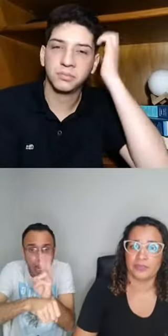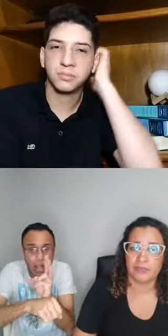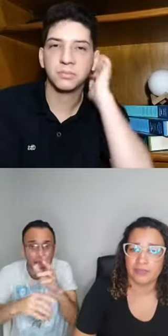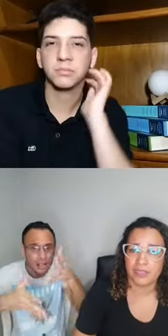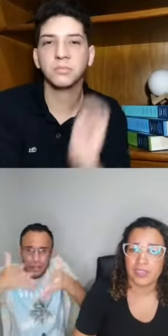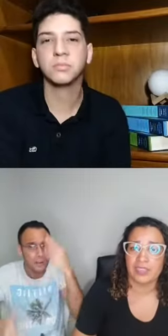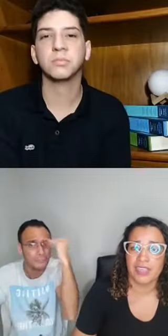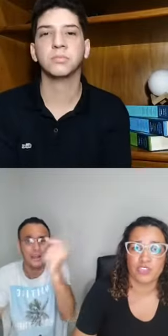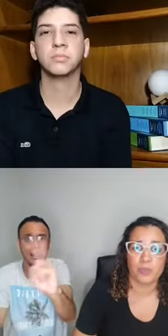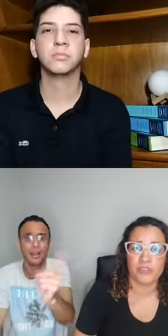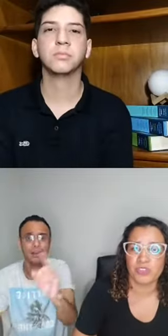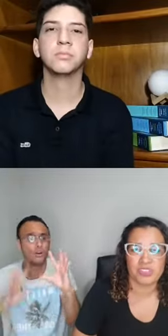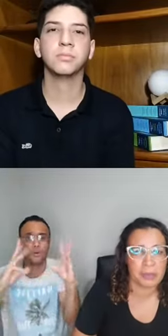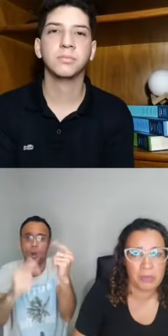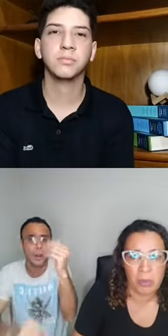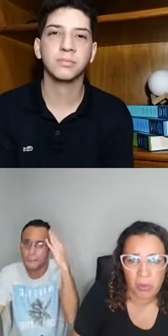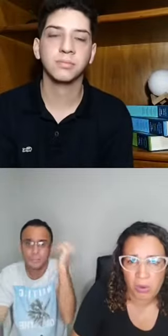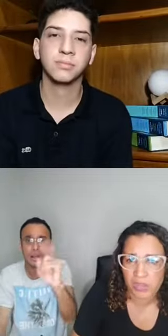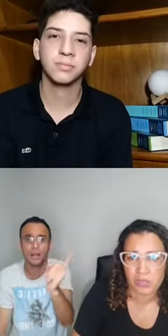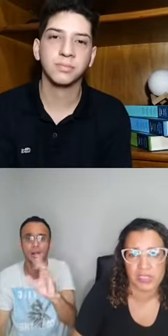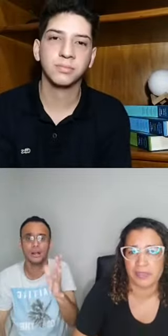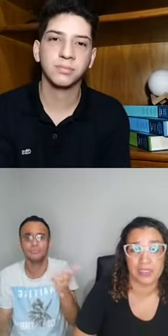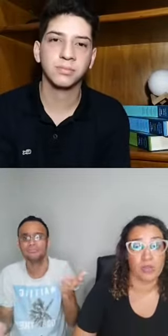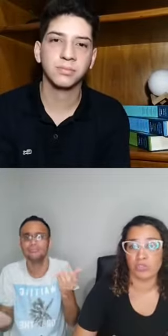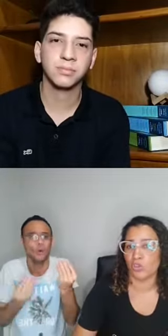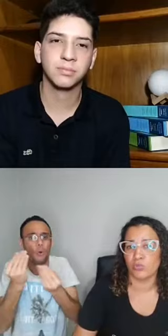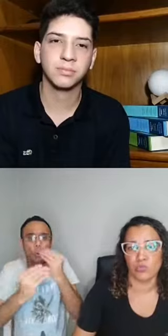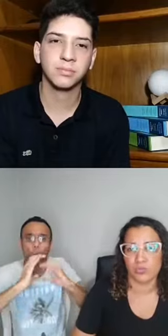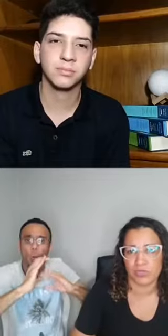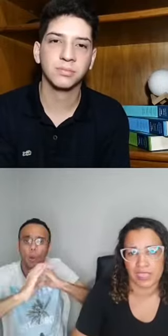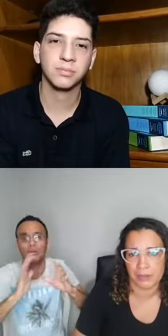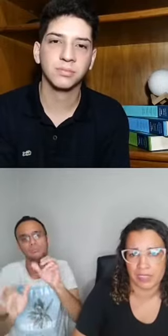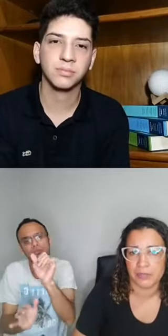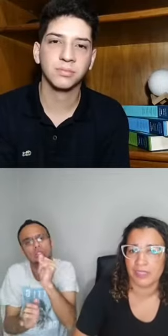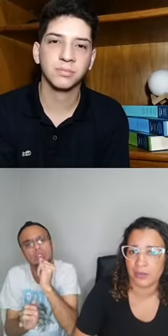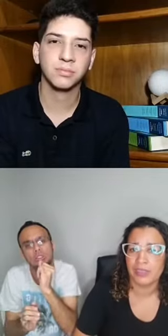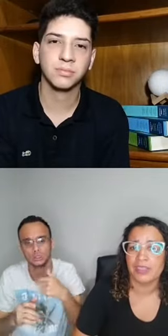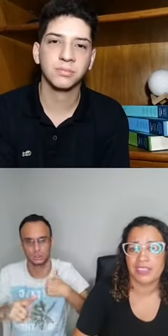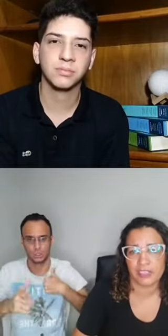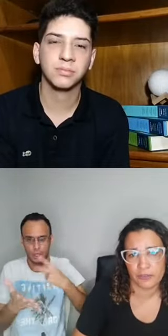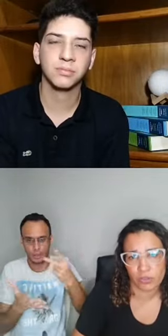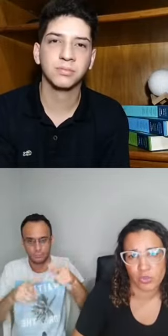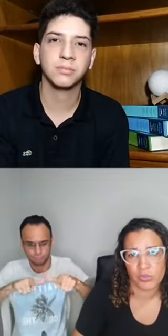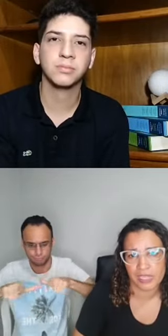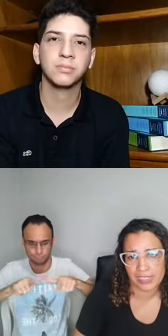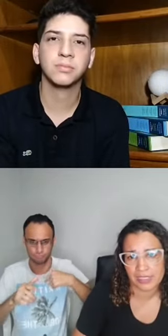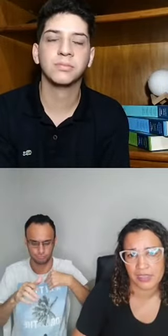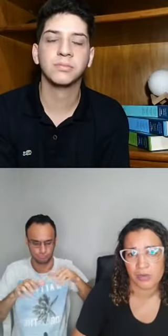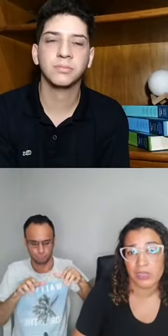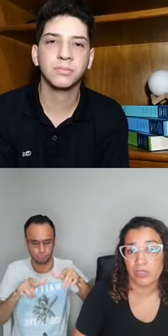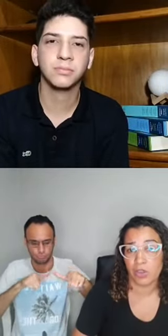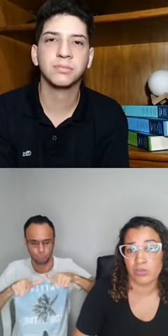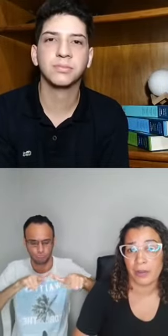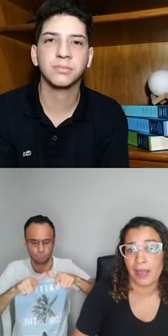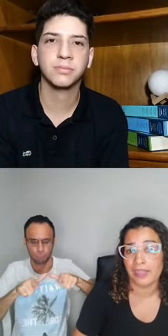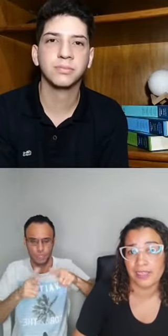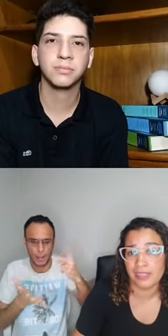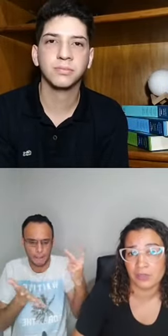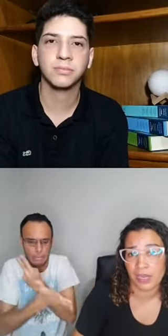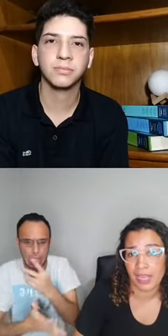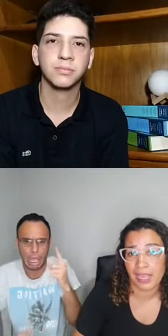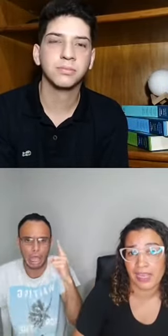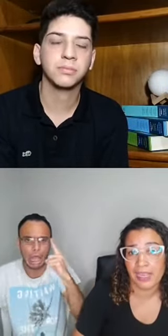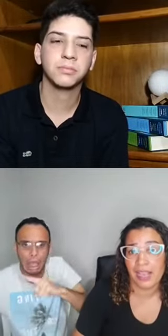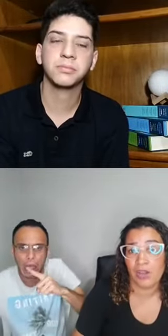intérprete. Né? Supervisor sabe muito livros, não todo mundo sabe livros. Então, essa falta de comunicação. Igual eu